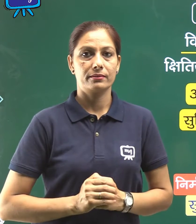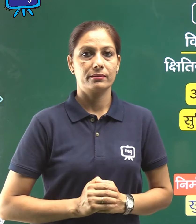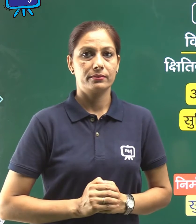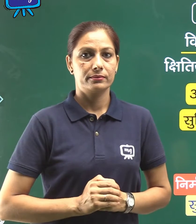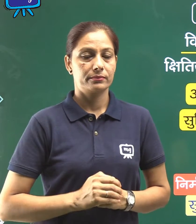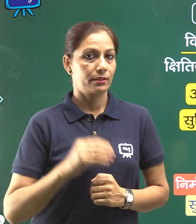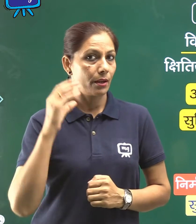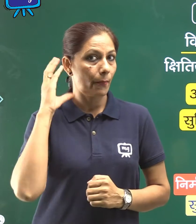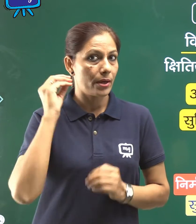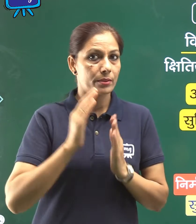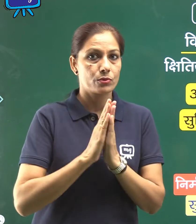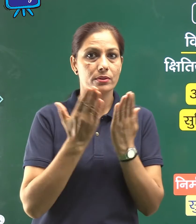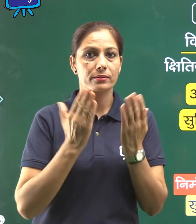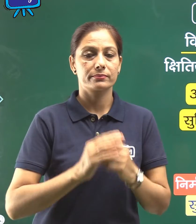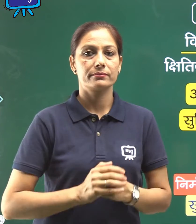पाठ्य पुस्तक